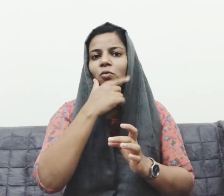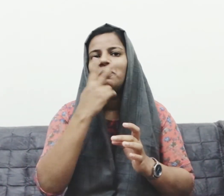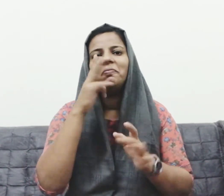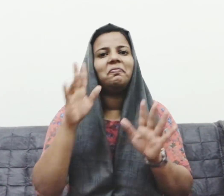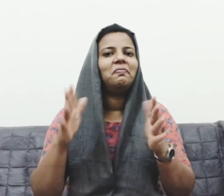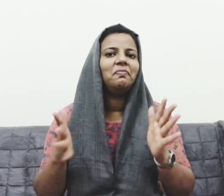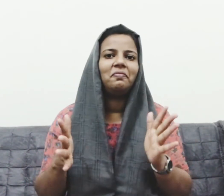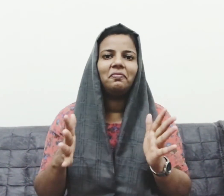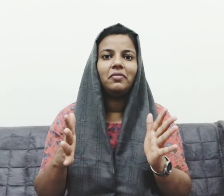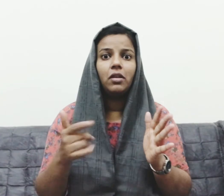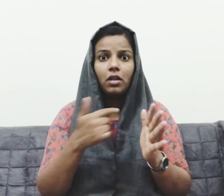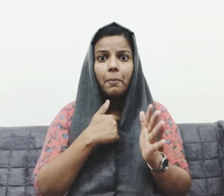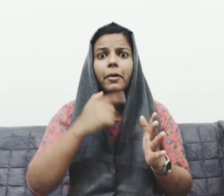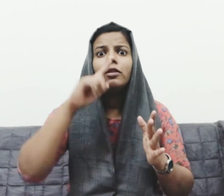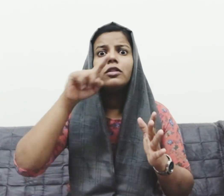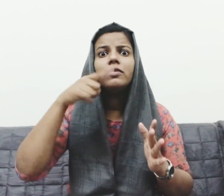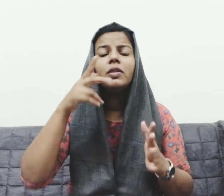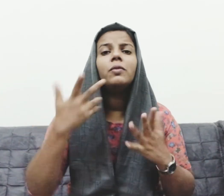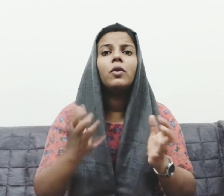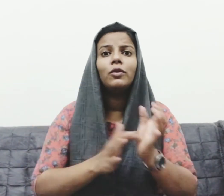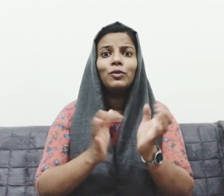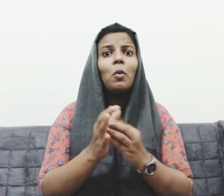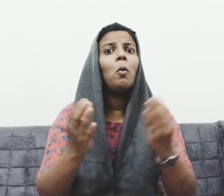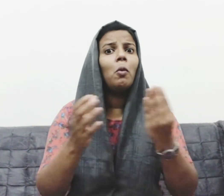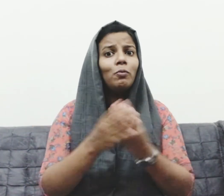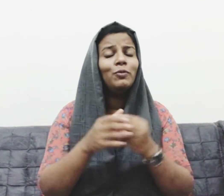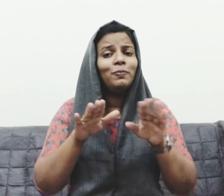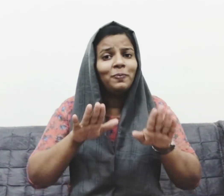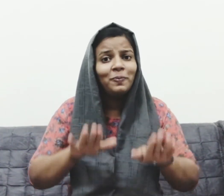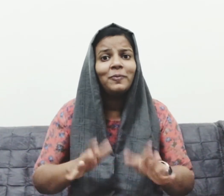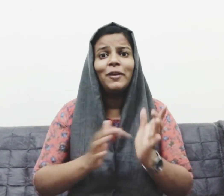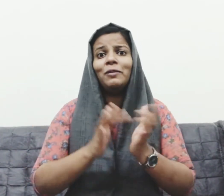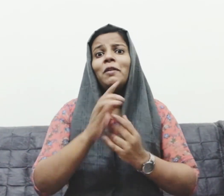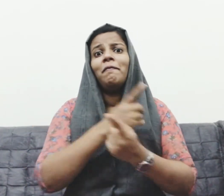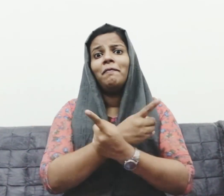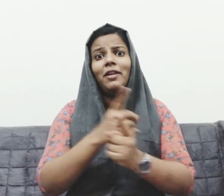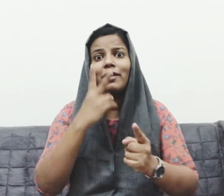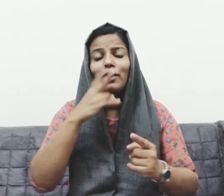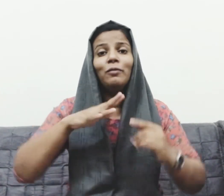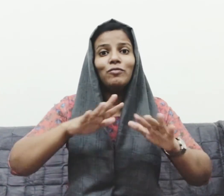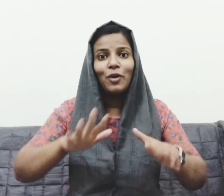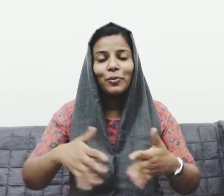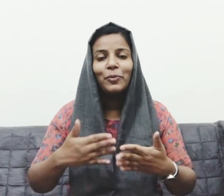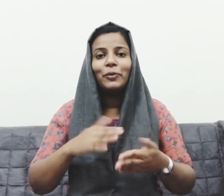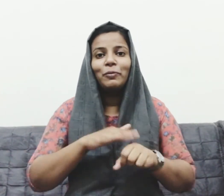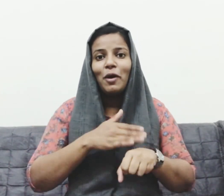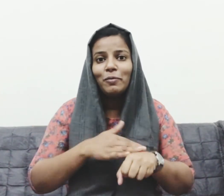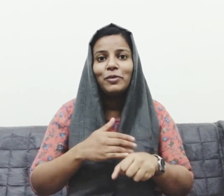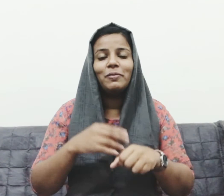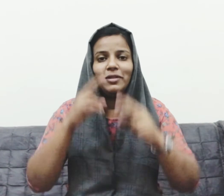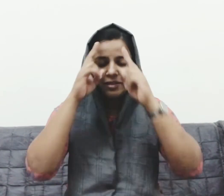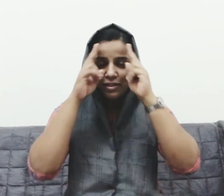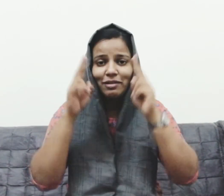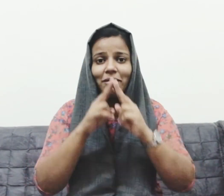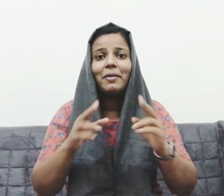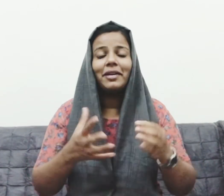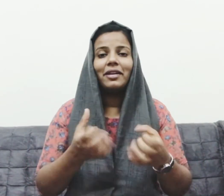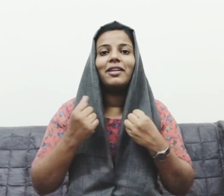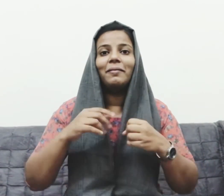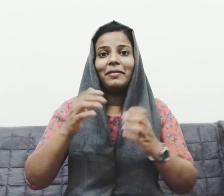കർത്താവിനെ കാണുകയില്ല. അപ്പം നമ്മുടെ ലൈഫെന്ന് പറഞ്ഞാൽ നമുക്ക് ദൈവസാന്നിധ്യം അനുഭവിച്ചു, കർത്താവിൻ്റെ വിടുതൽ കണ്ടു, സന്തോഷം അനുഭവിച്ചു, സമാധാനം അനുഭവിച്ചു, ദൈവകൃപകൾ